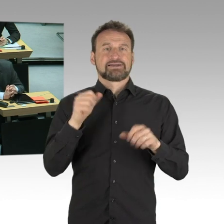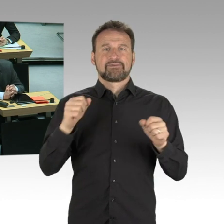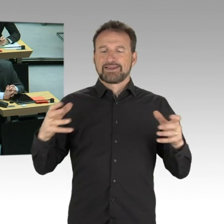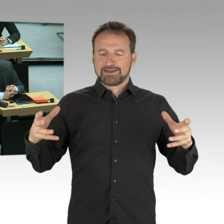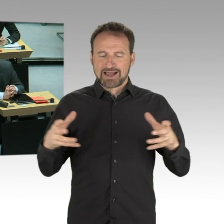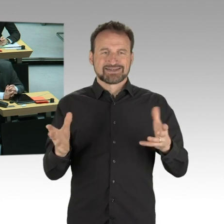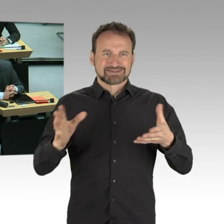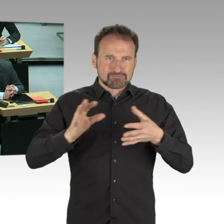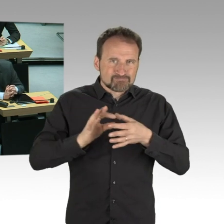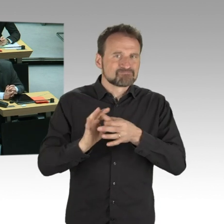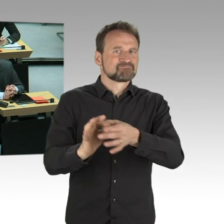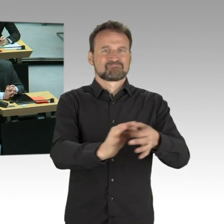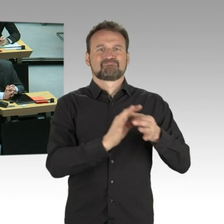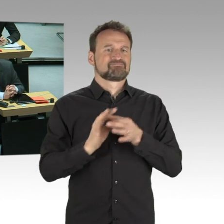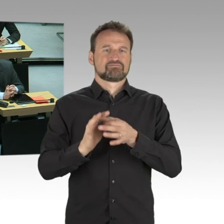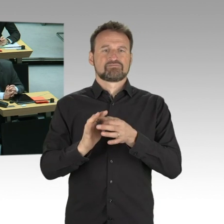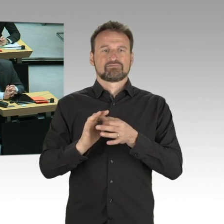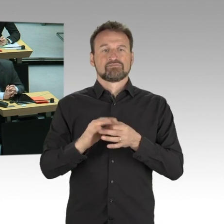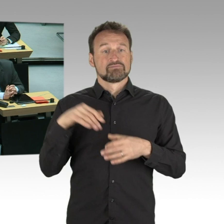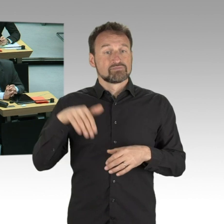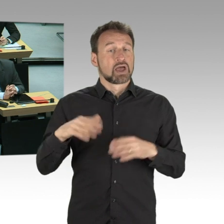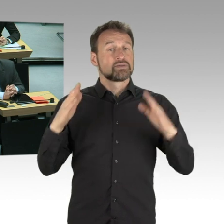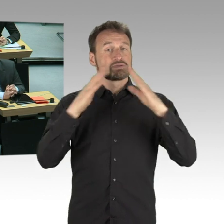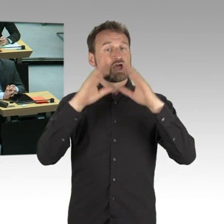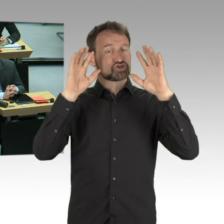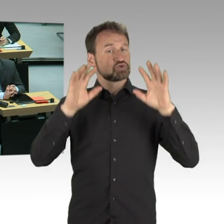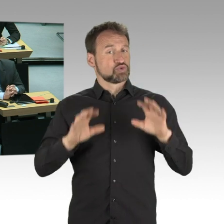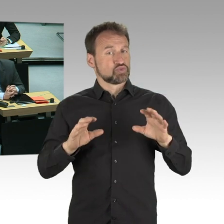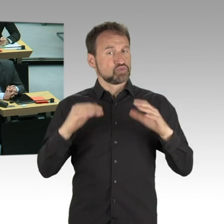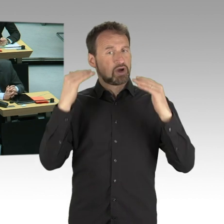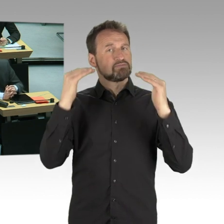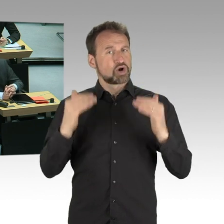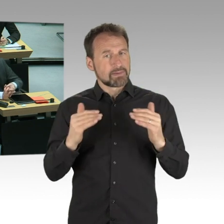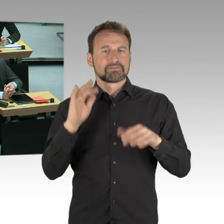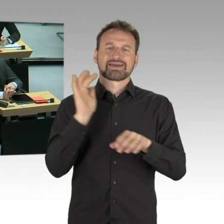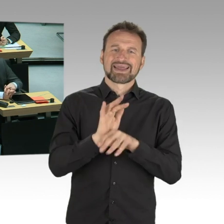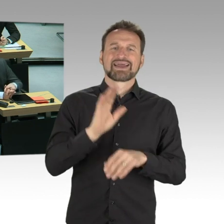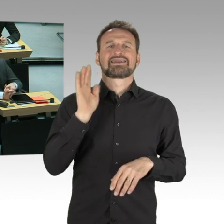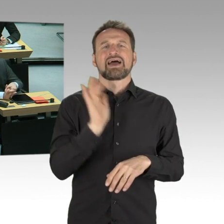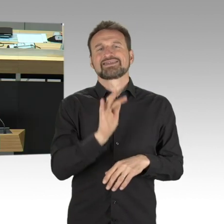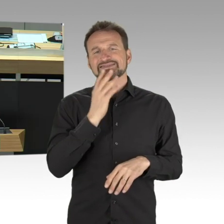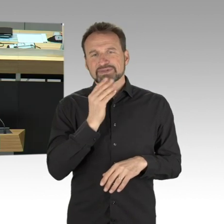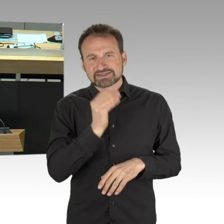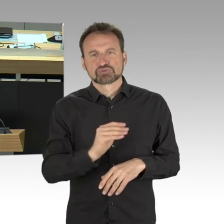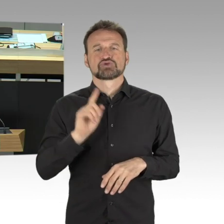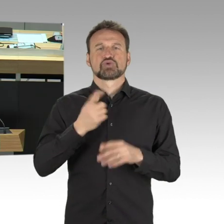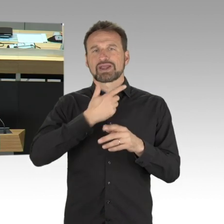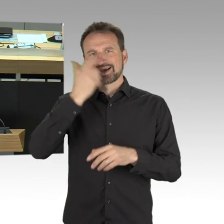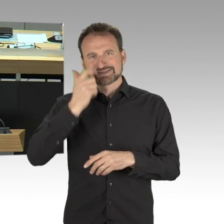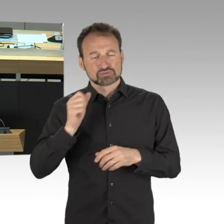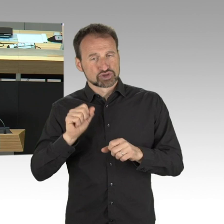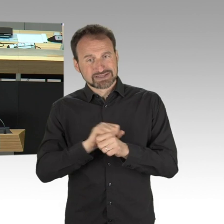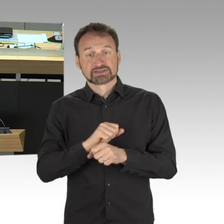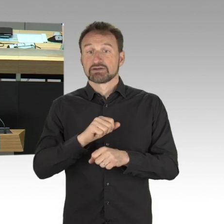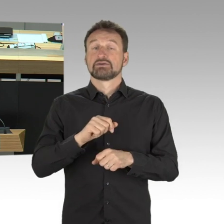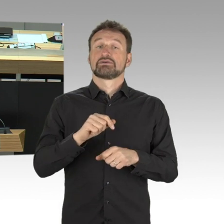Landesprogramm gegen Rechtsextremismus, Rassismus und Antisemitismus unter der Regie der Landesantidiskriminierungsstelle. Im Rahmen des